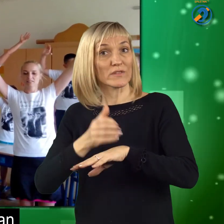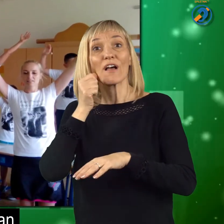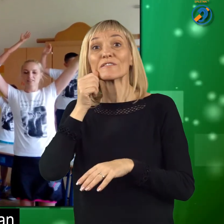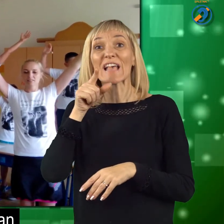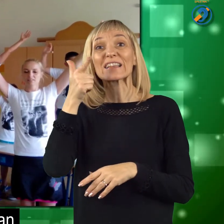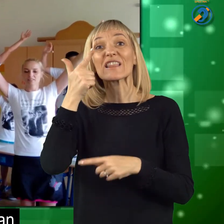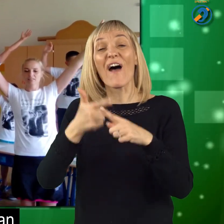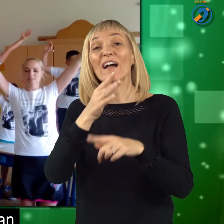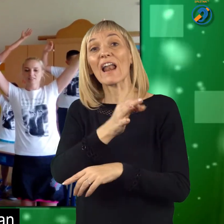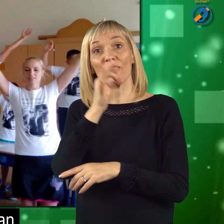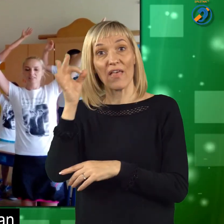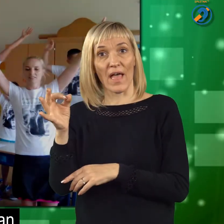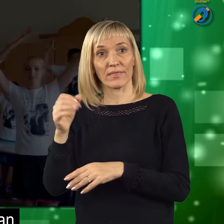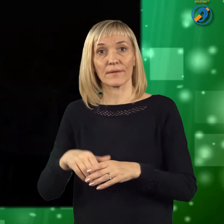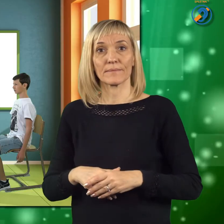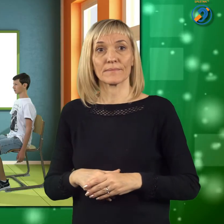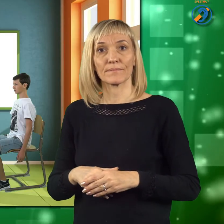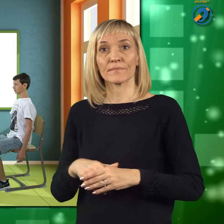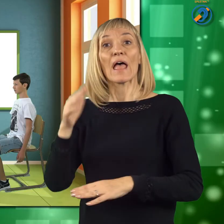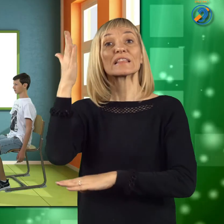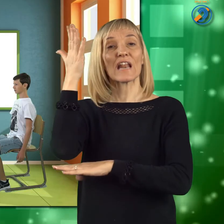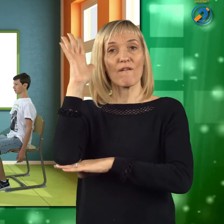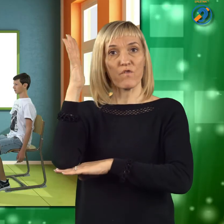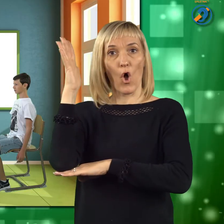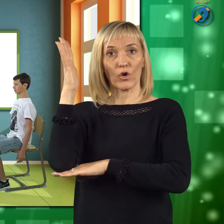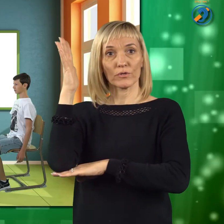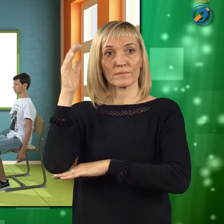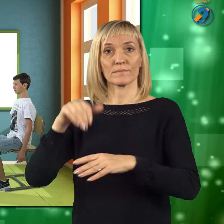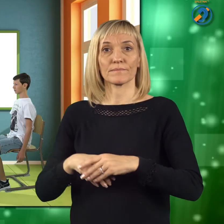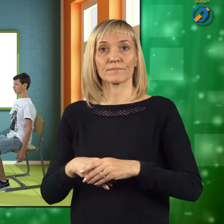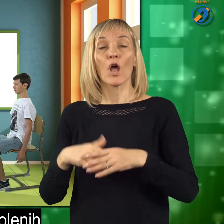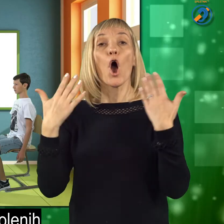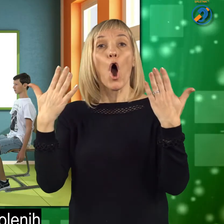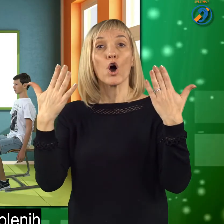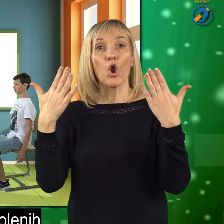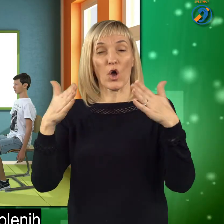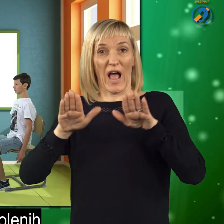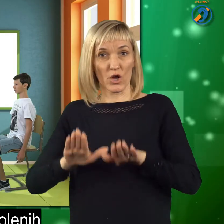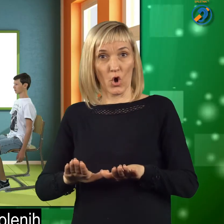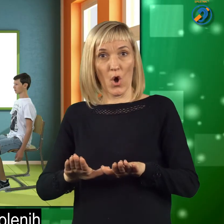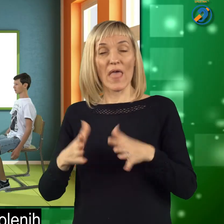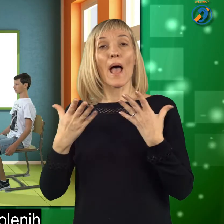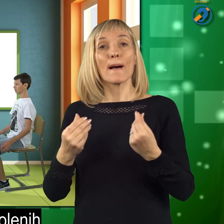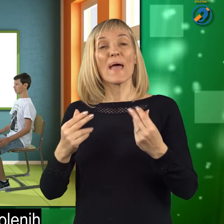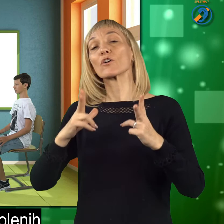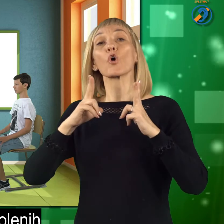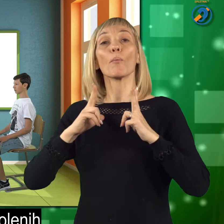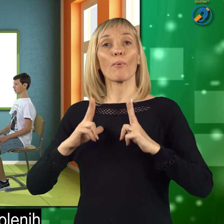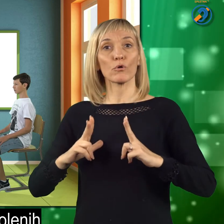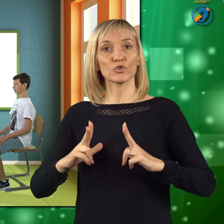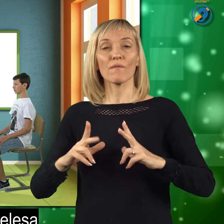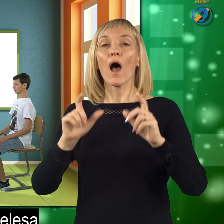Vsak dan, dvakrat na dan. Drevo. Roke na kolenih mehko